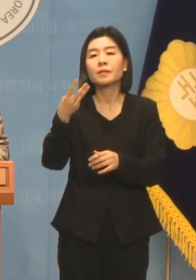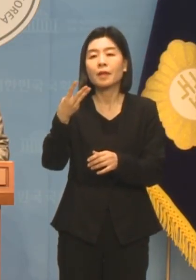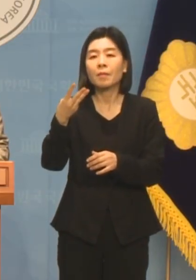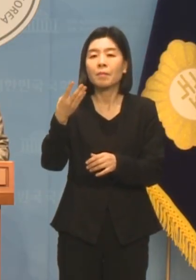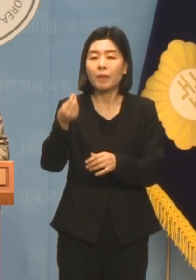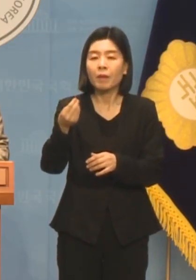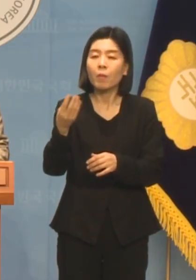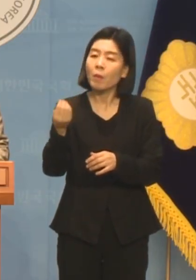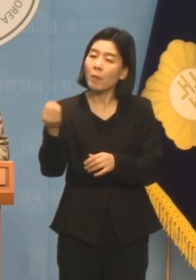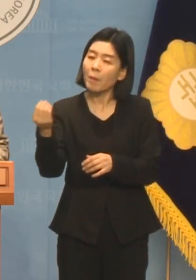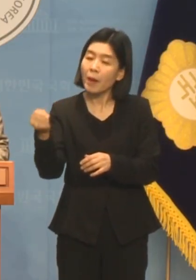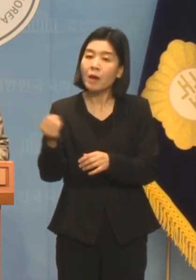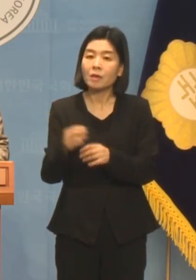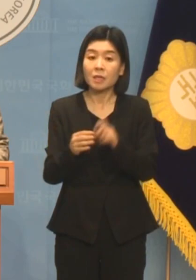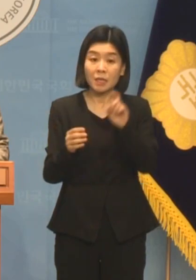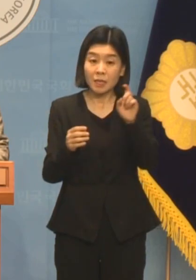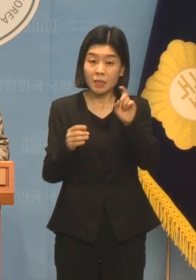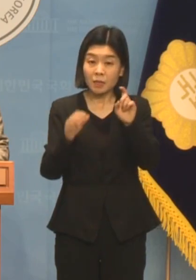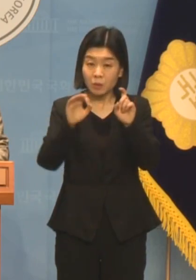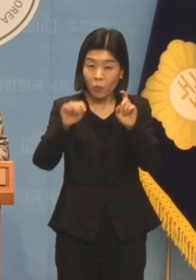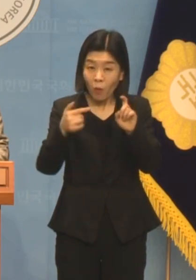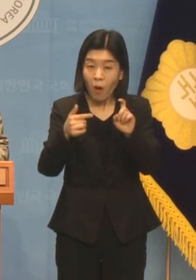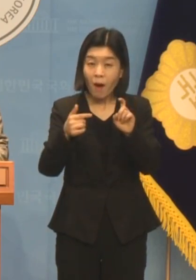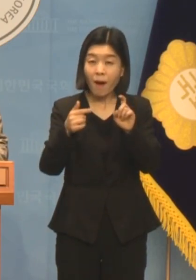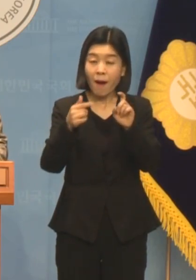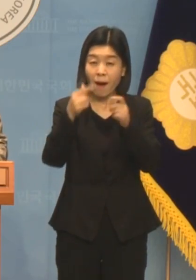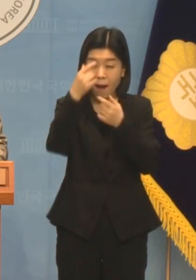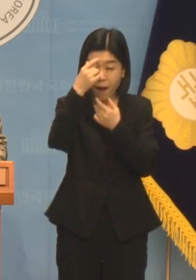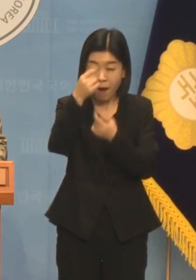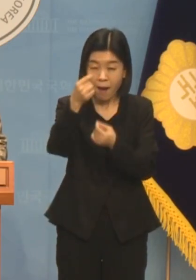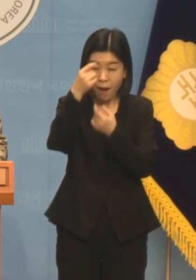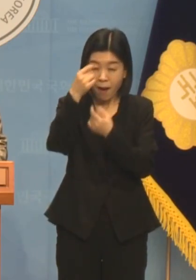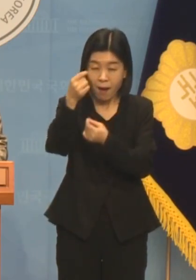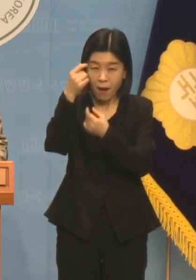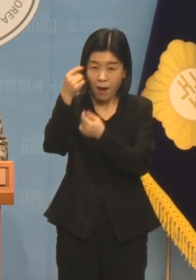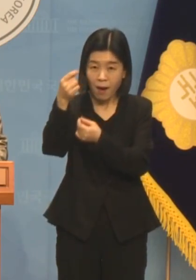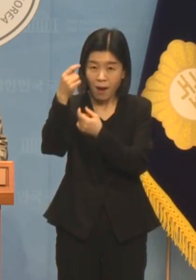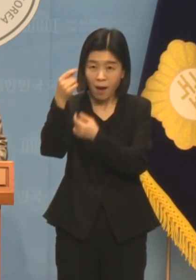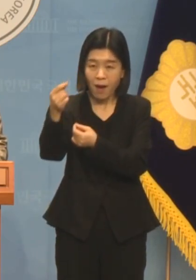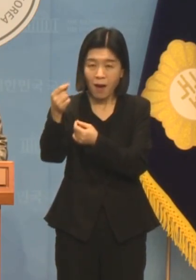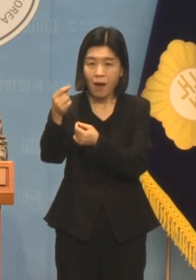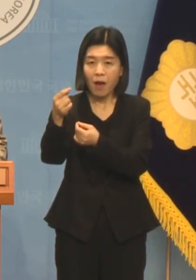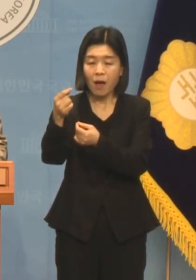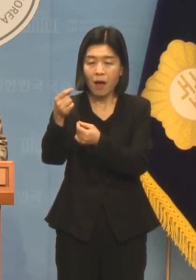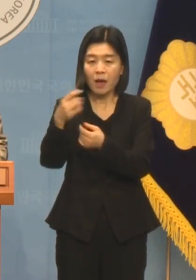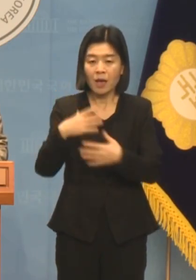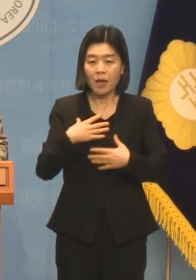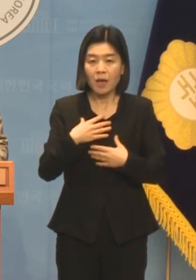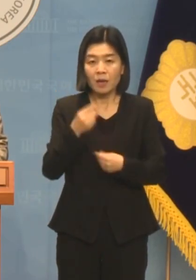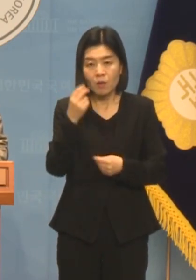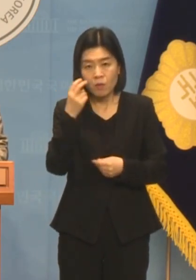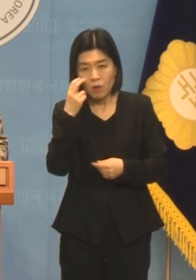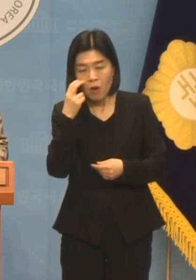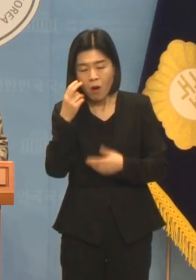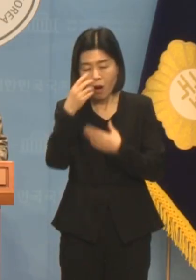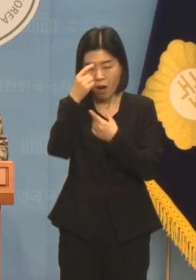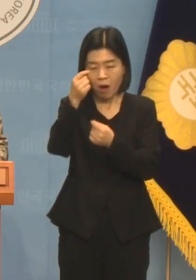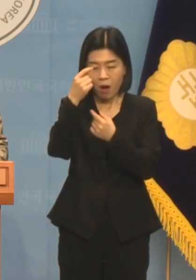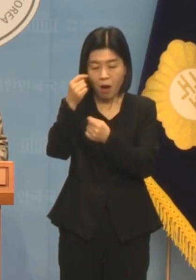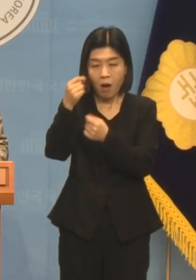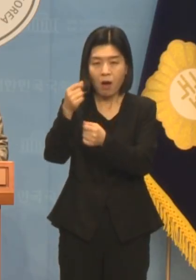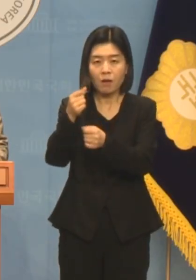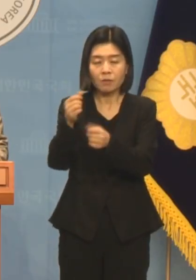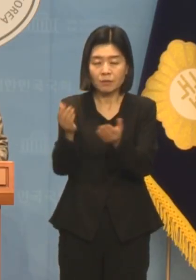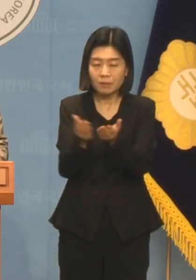단위까지 인위적으로 보조금 금액에 맞춘 것으로 확인할 수 있었습니다. 또한 지출